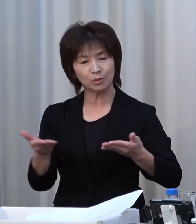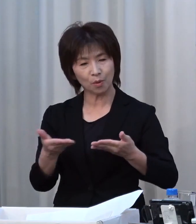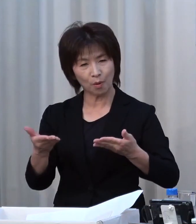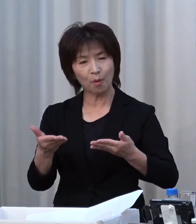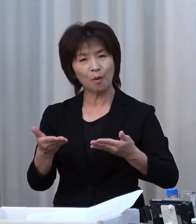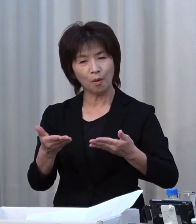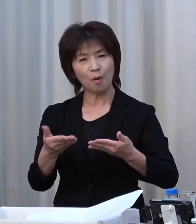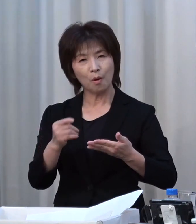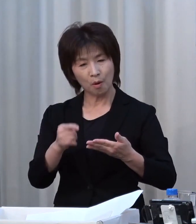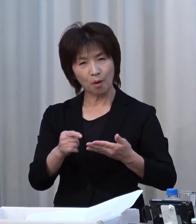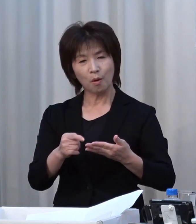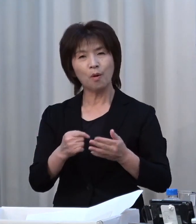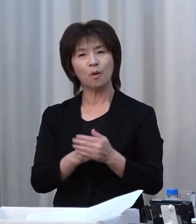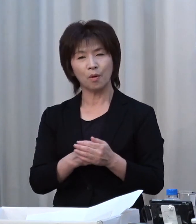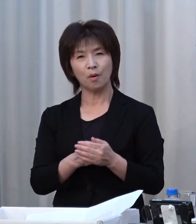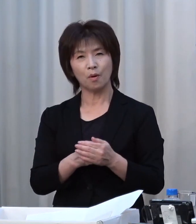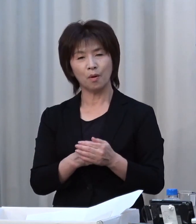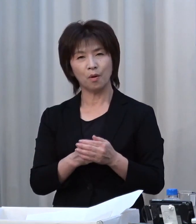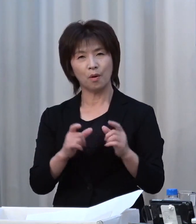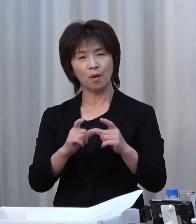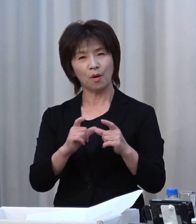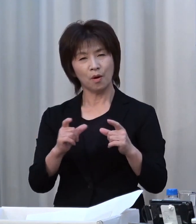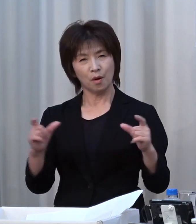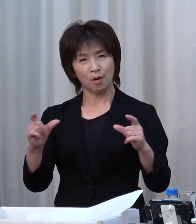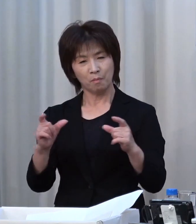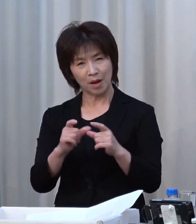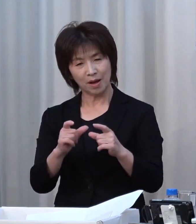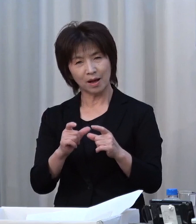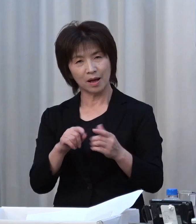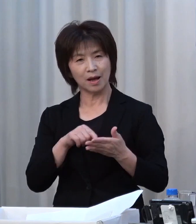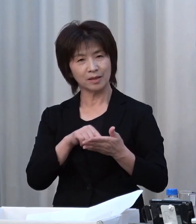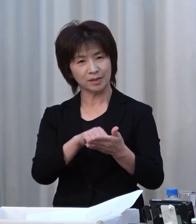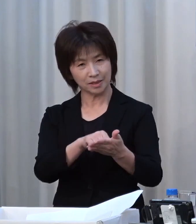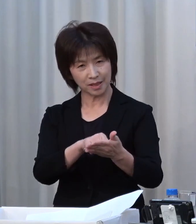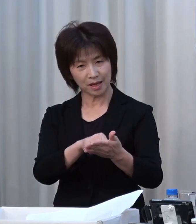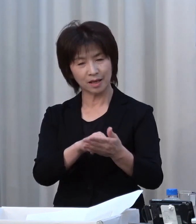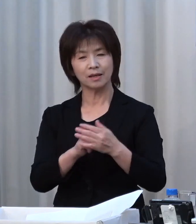残業が過少申請、もしくは、裏を返せば、